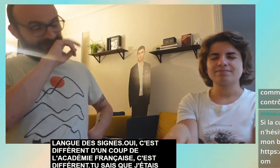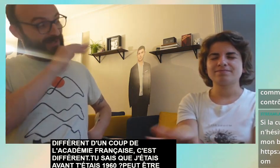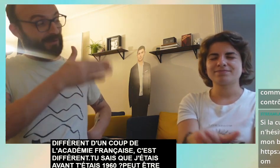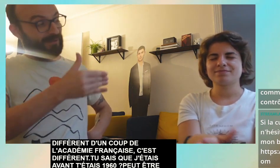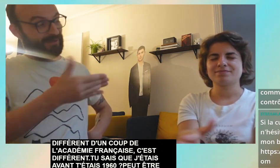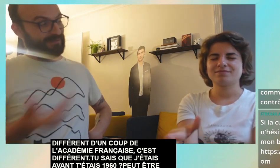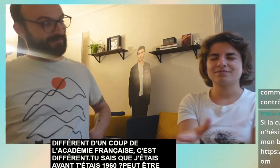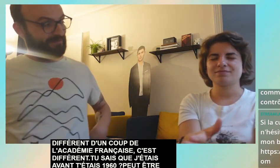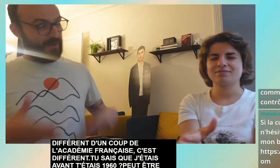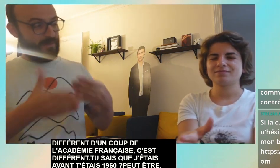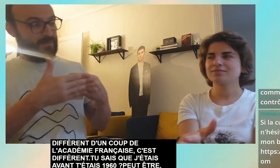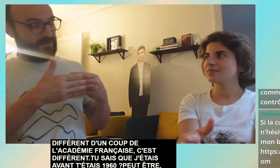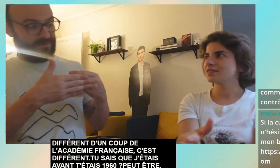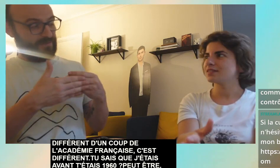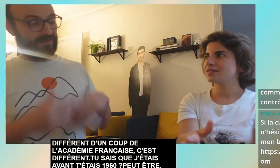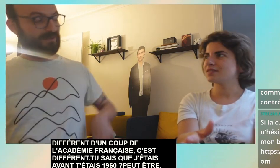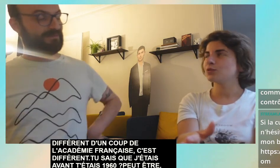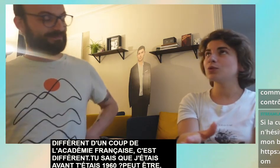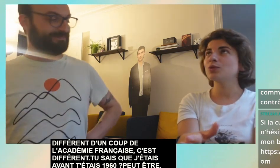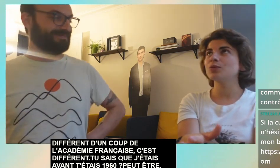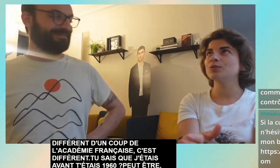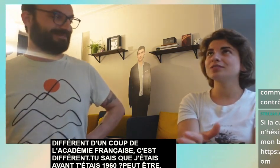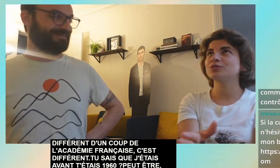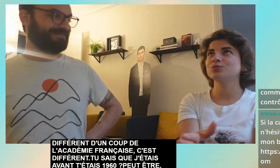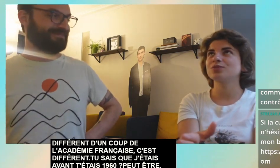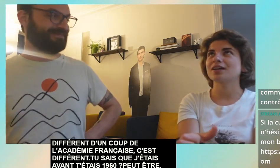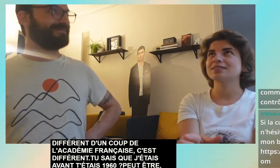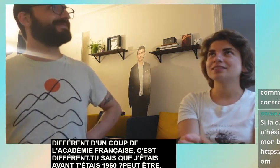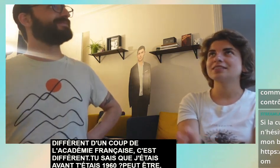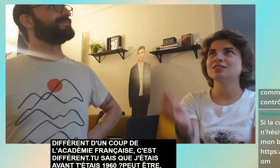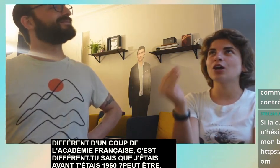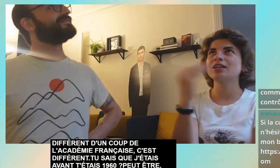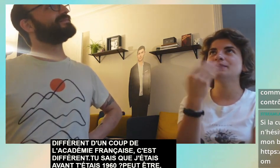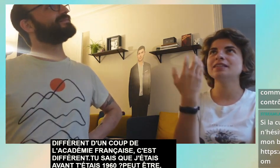C'est proche, hein. Oui,